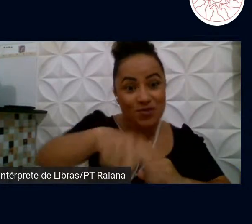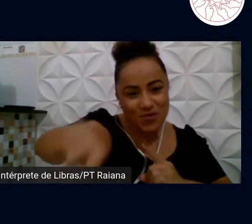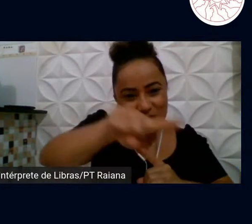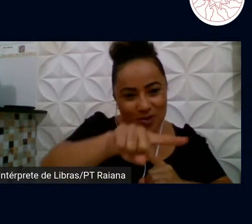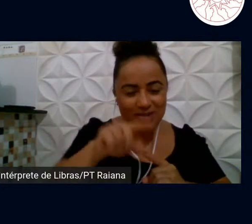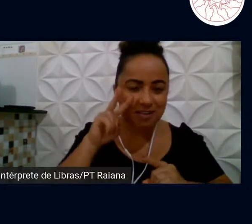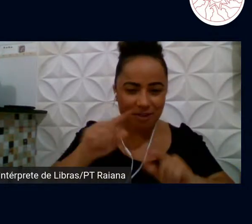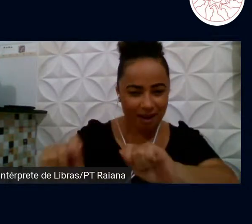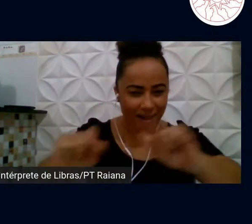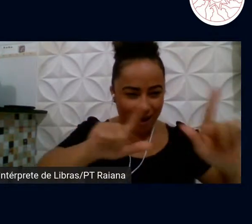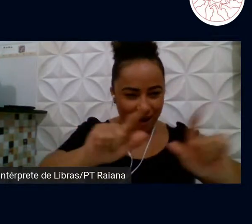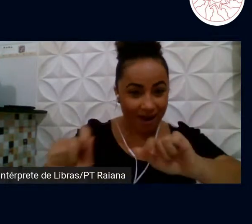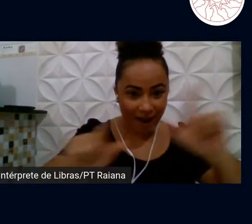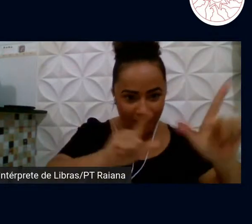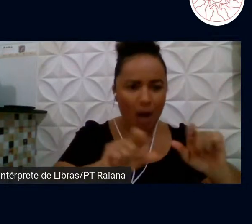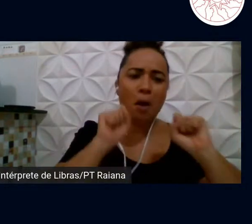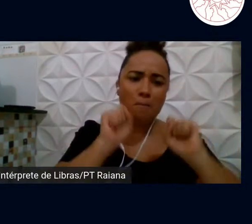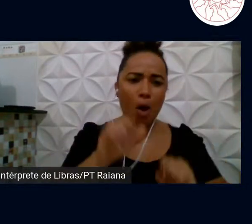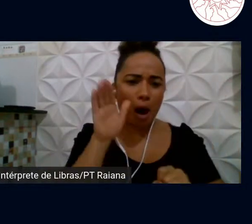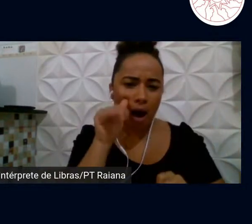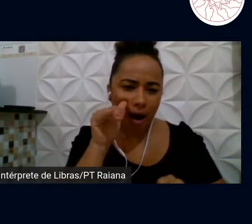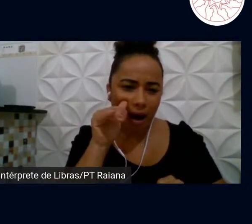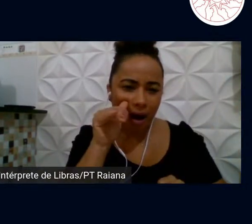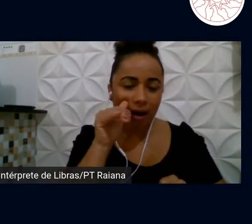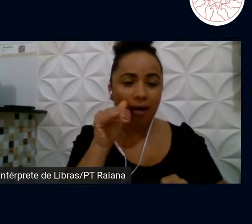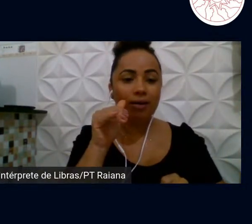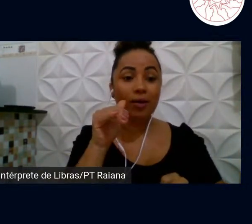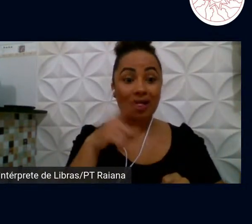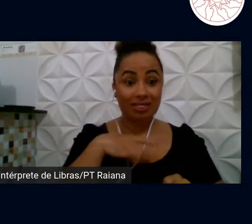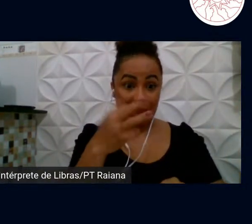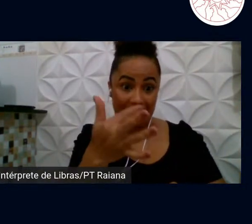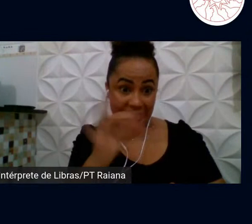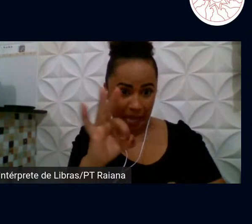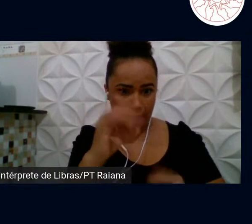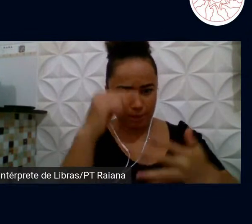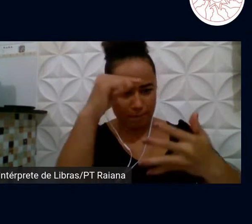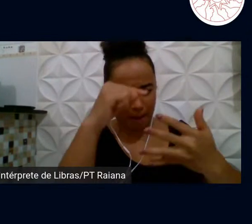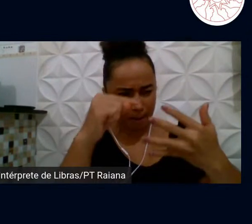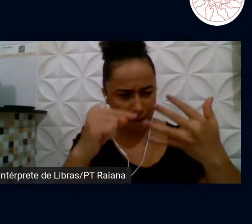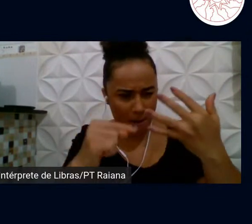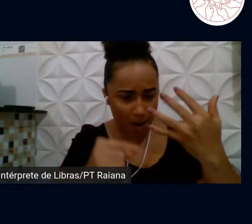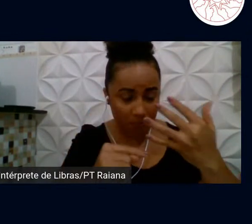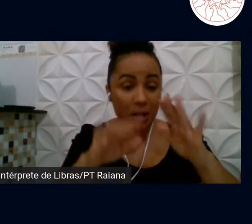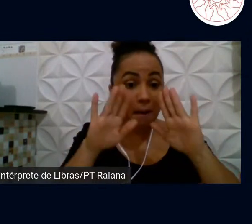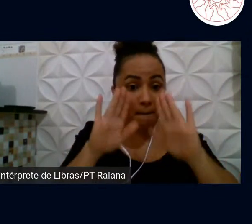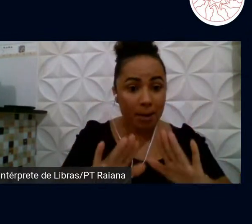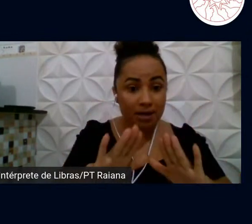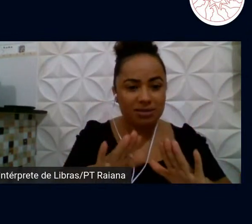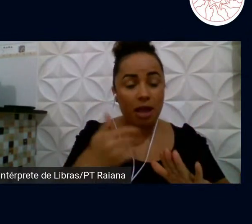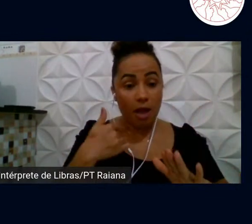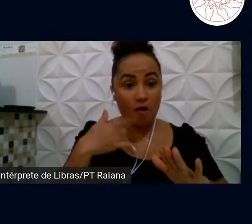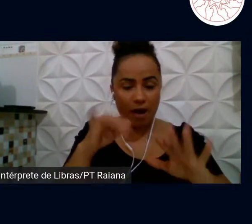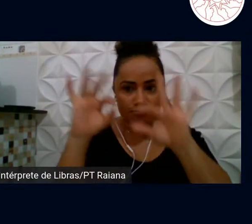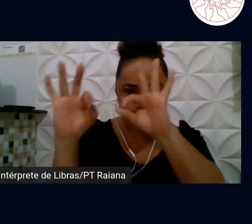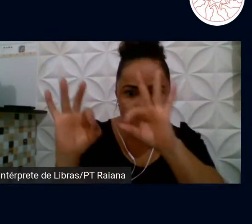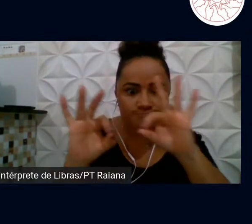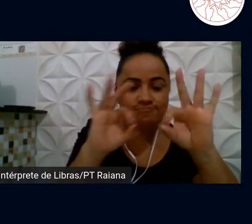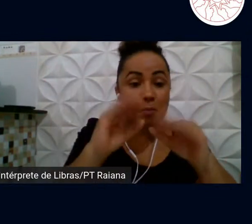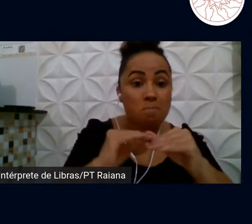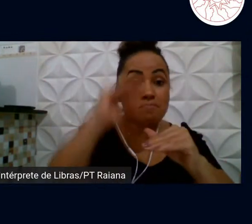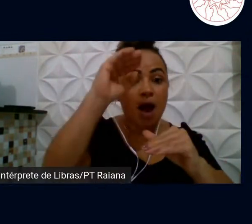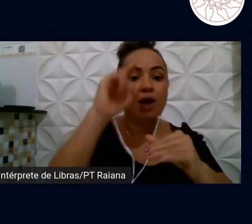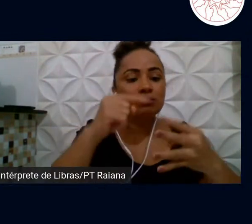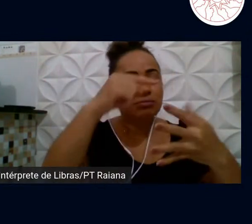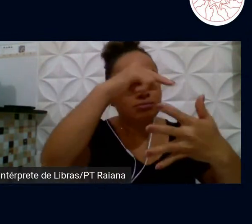aos slides, vocês vão ver, podem até olhar no documento mesmo as 10 competências. Mas a que eu vou me deter, a que eu vou chamar a atenção, é a competência de